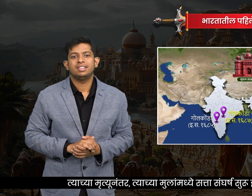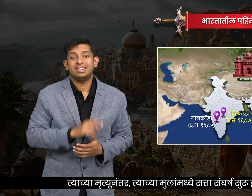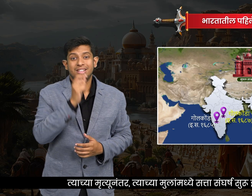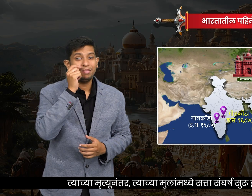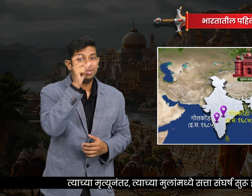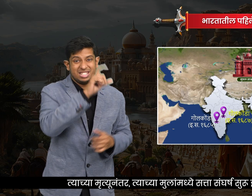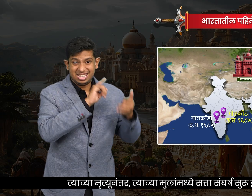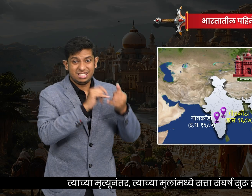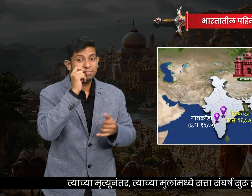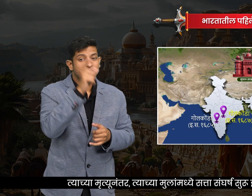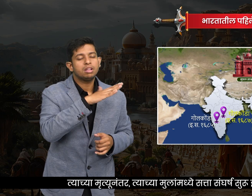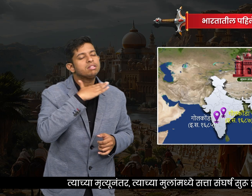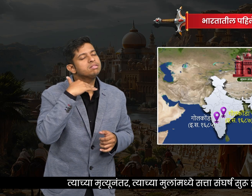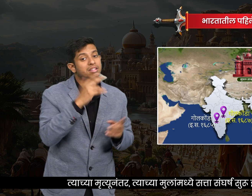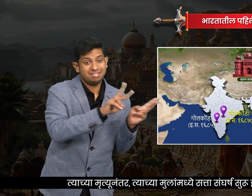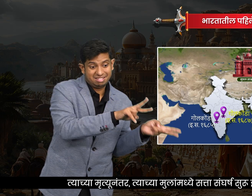त्याच्या